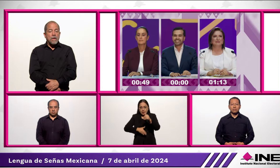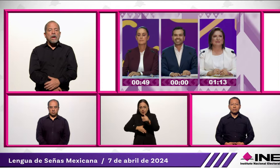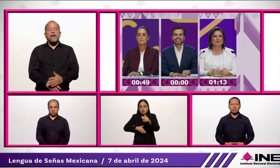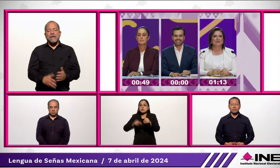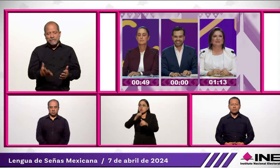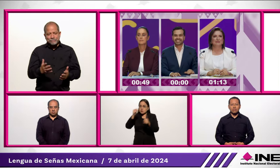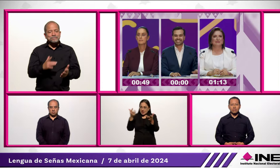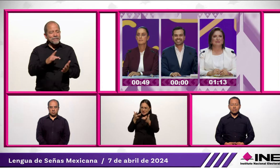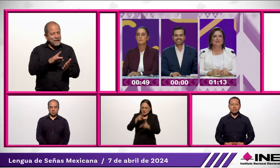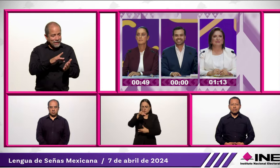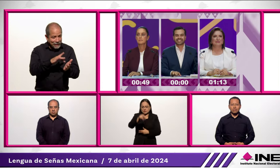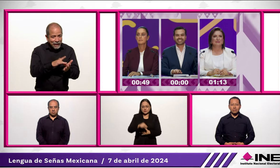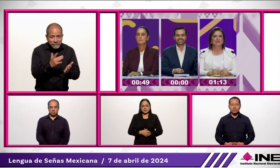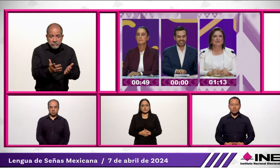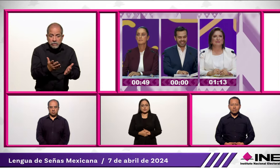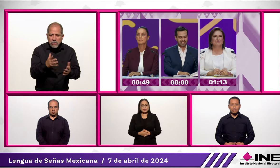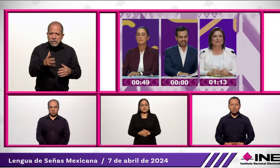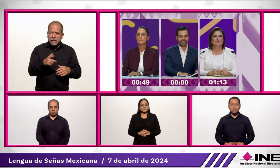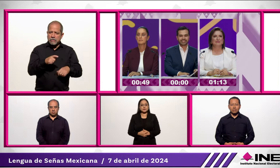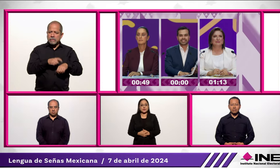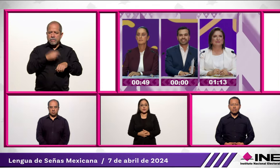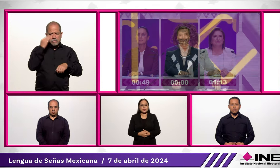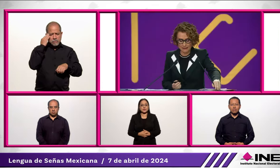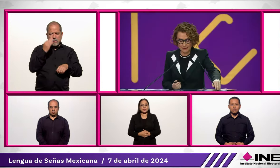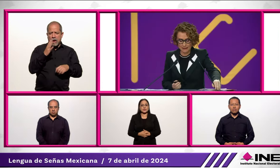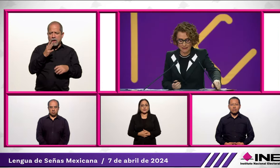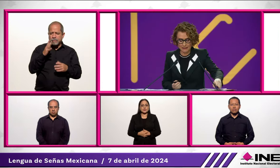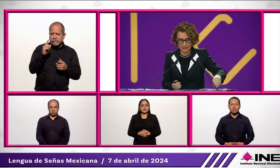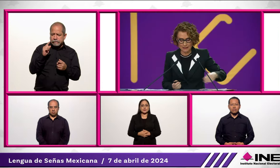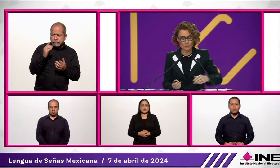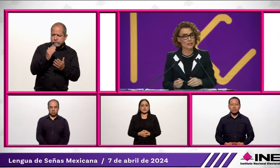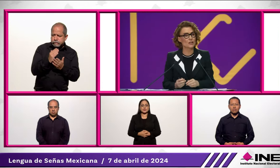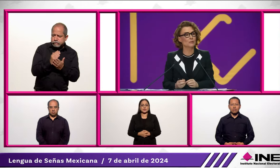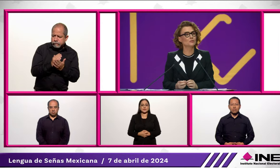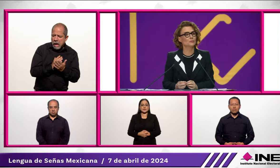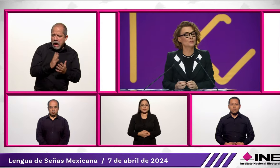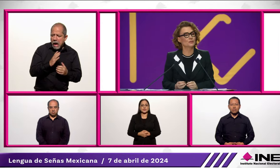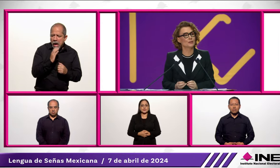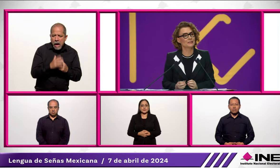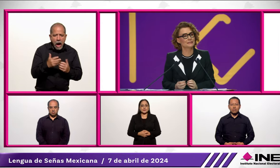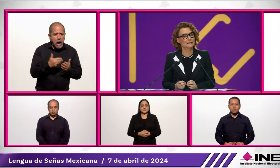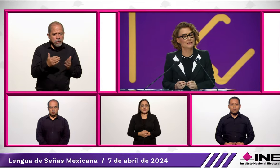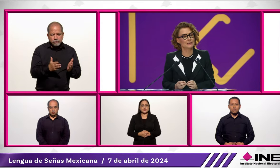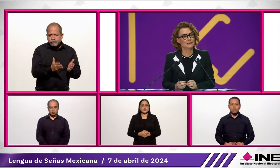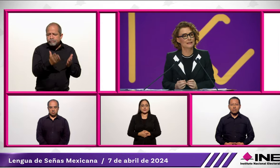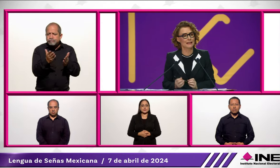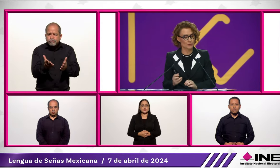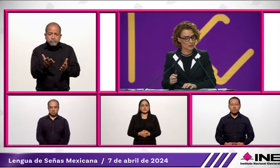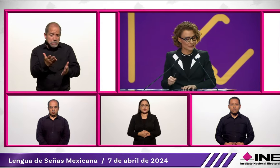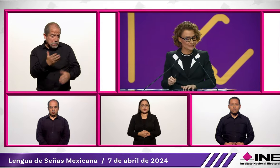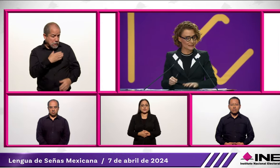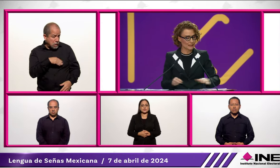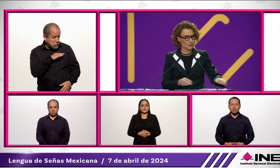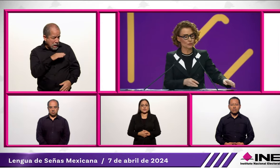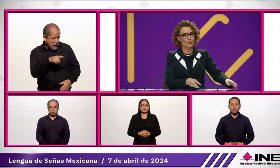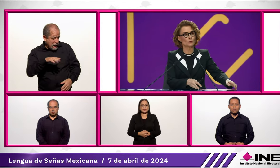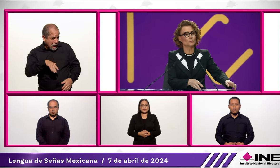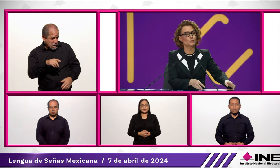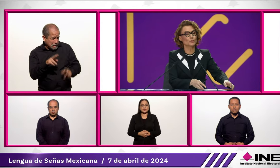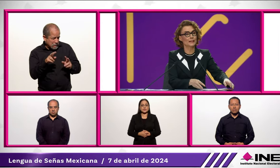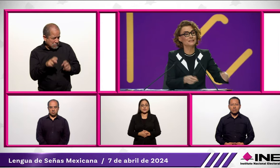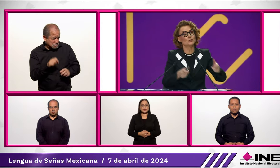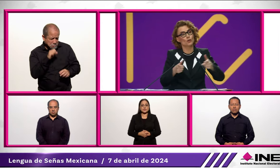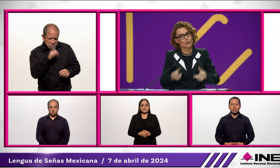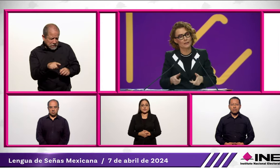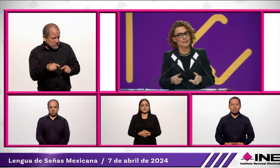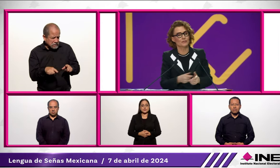terminó su tiempo de la bolsa de tiempo. Voy con la candidata Claudia Sheinbaum sobre estos temas de la violencia contra los